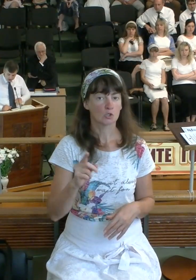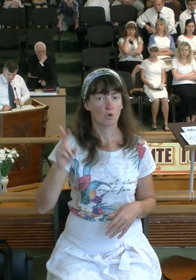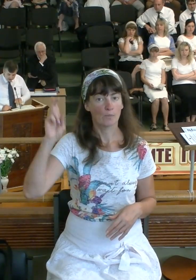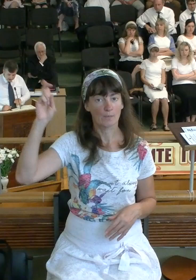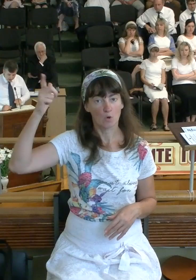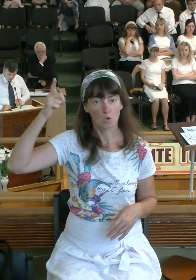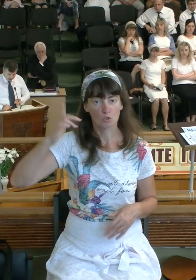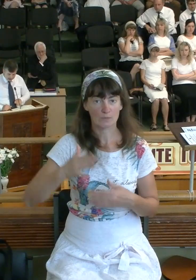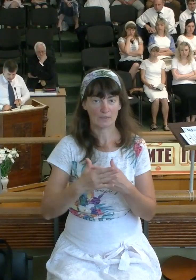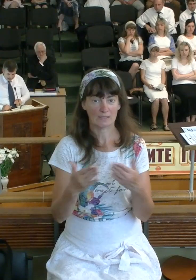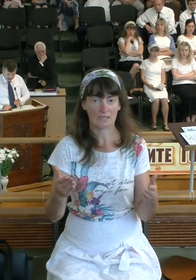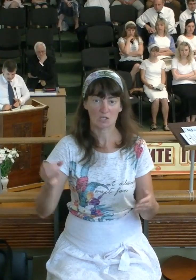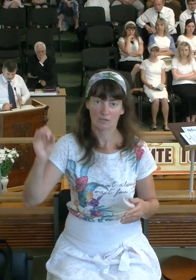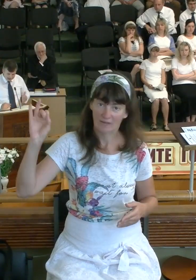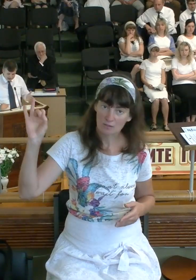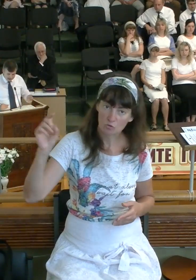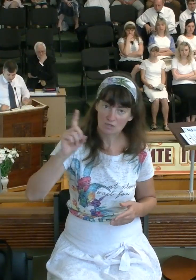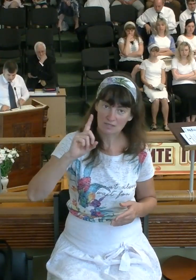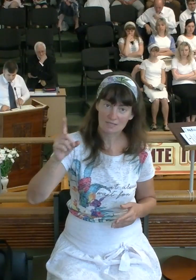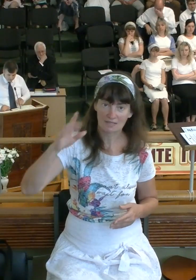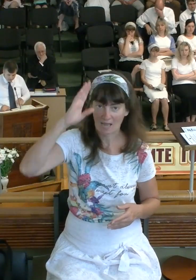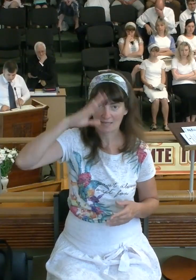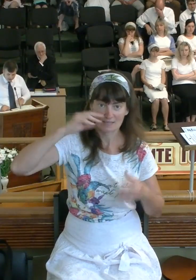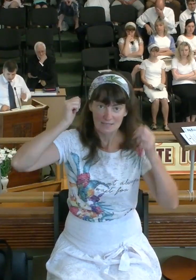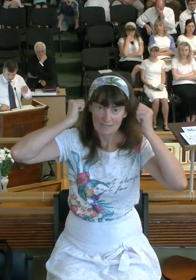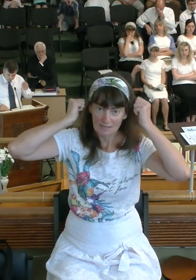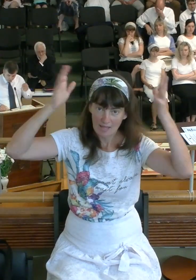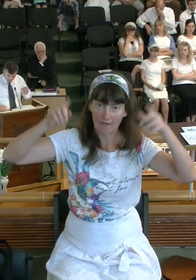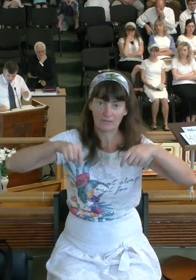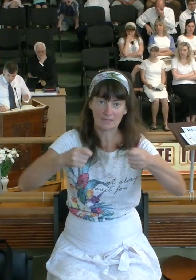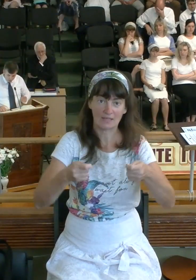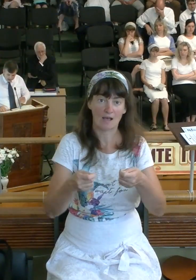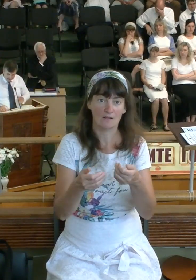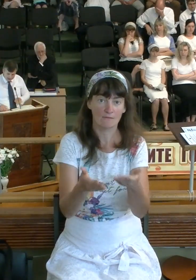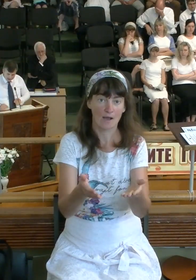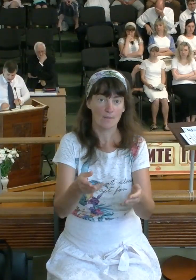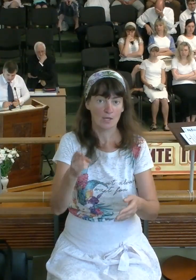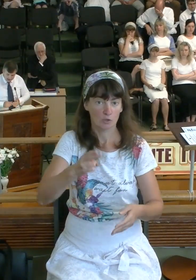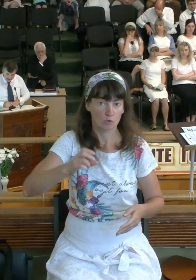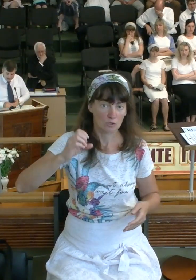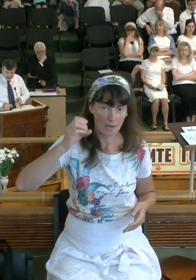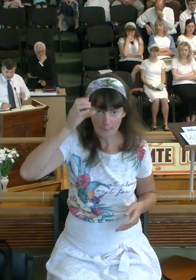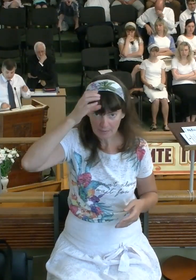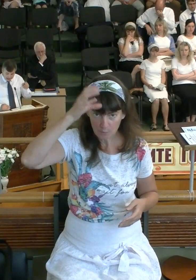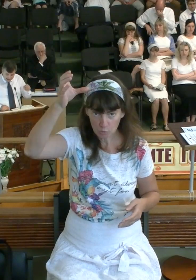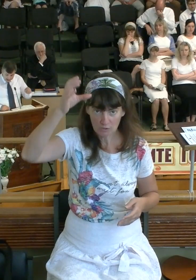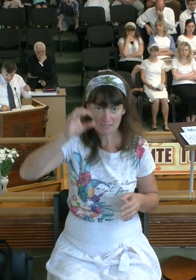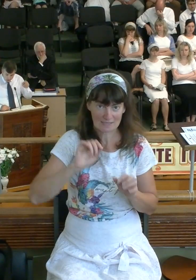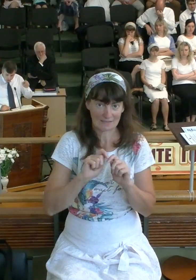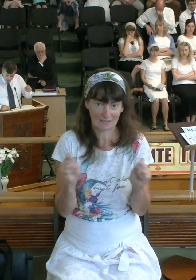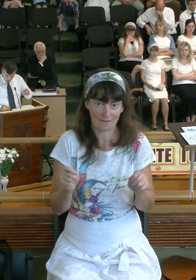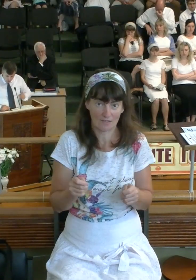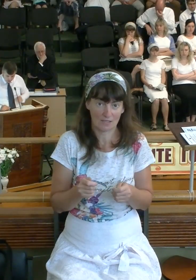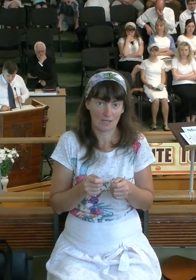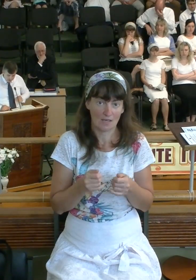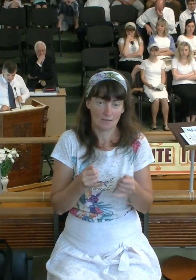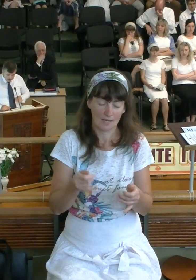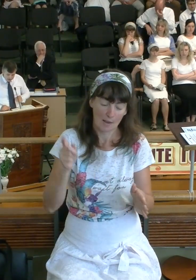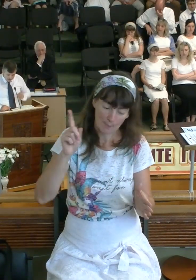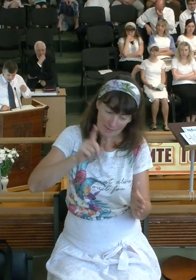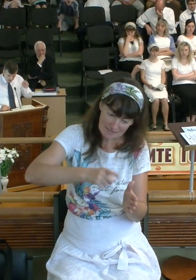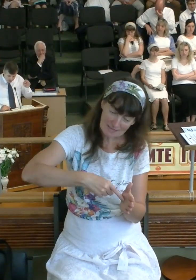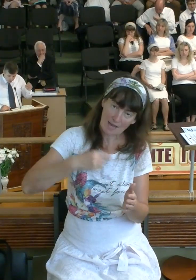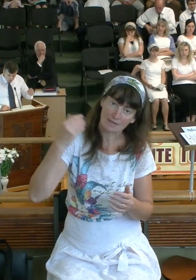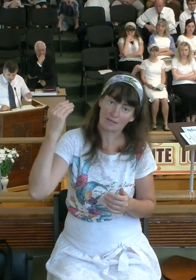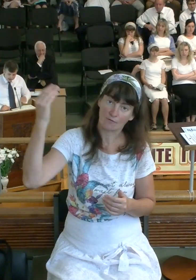Господа нашего Иисуса Христа, Отец Славы, дал вам духа премудрости и откровения к познанию Его